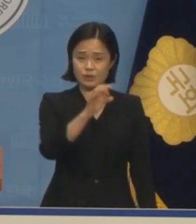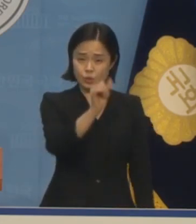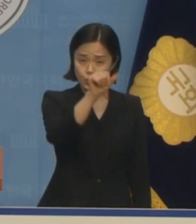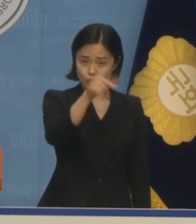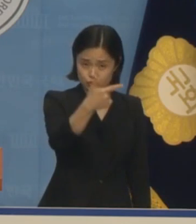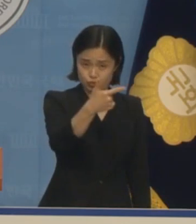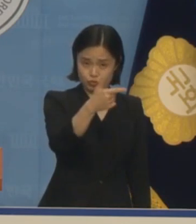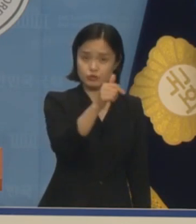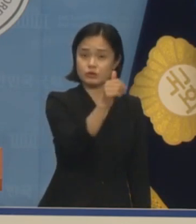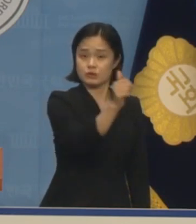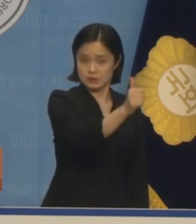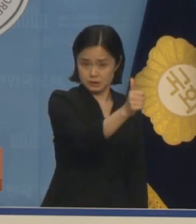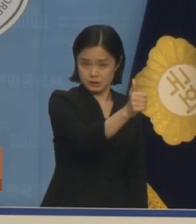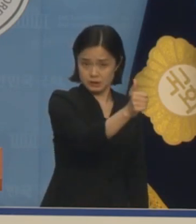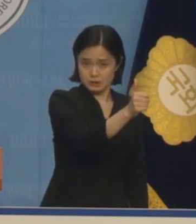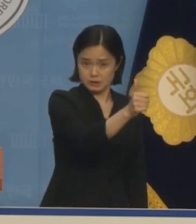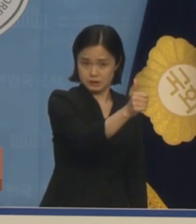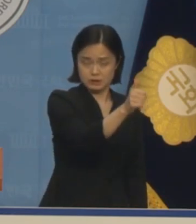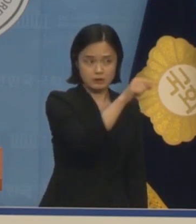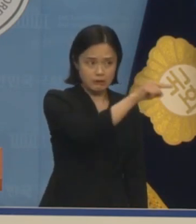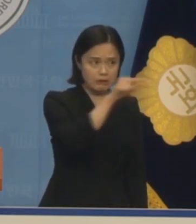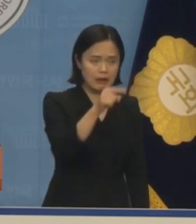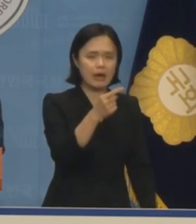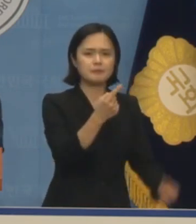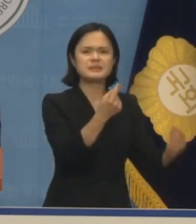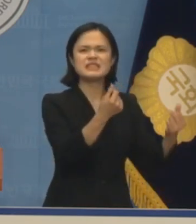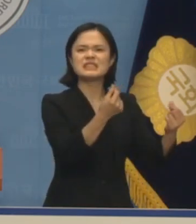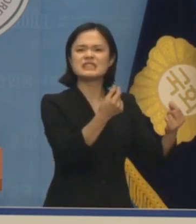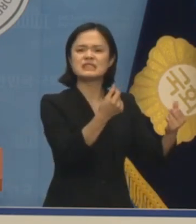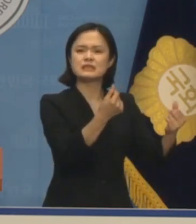국민의힘 비상대책위원장이 떠오르는 대목입니다.